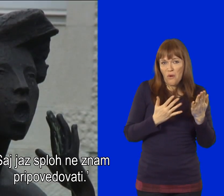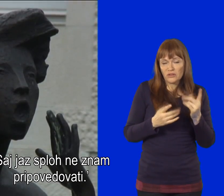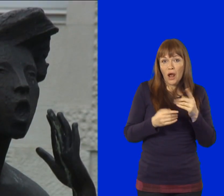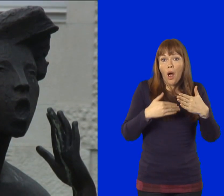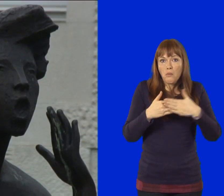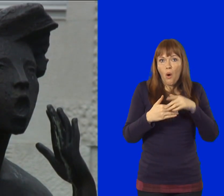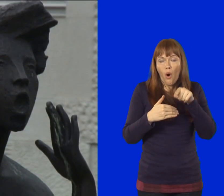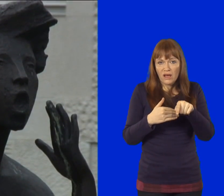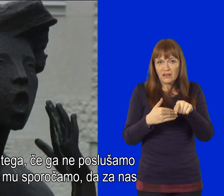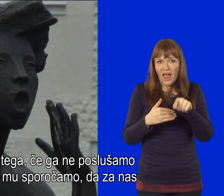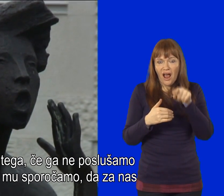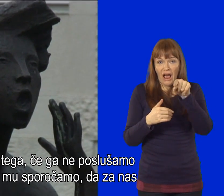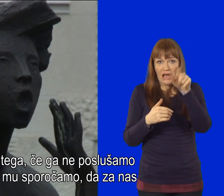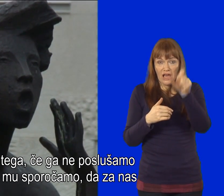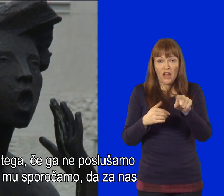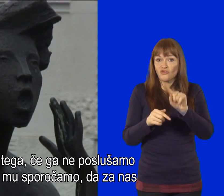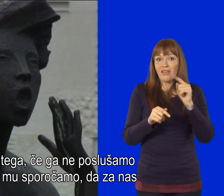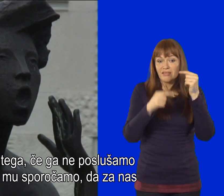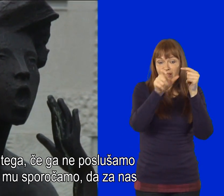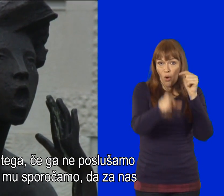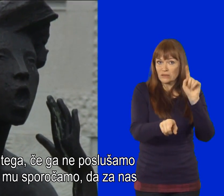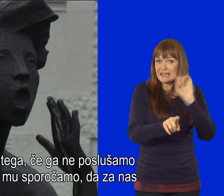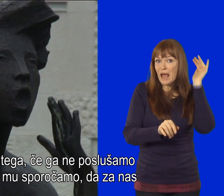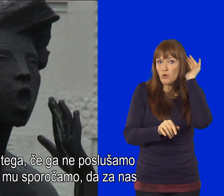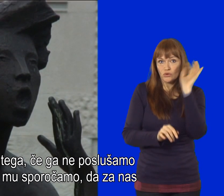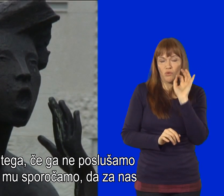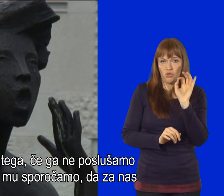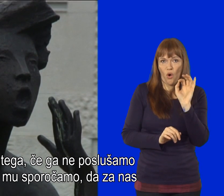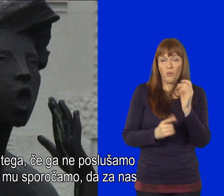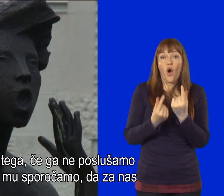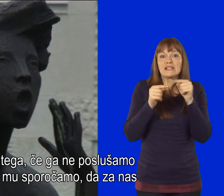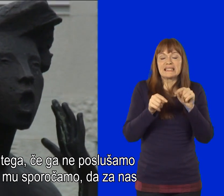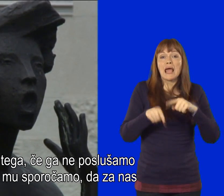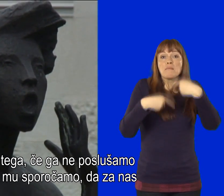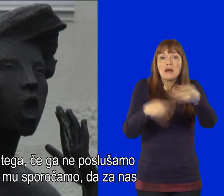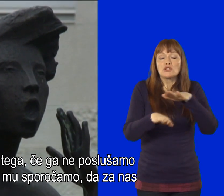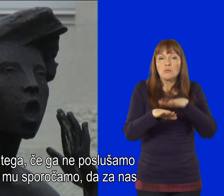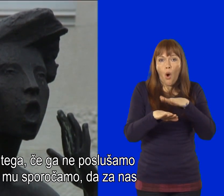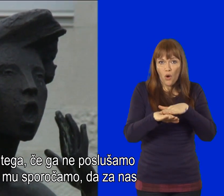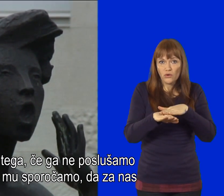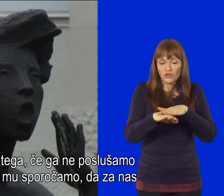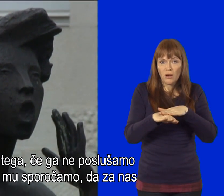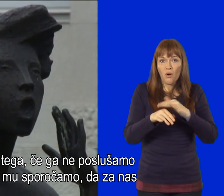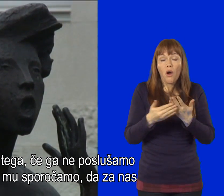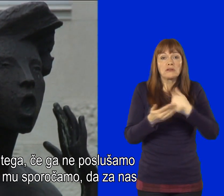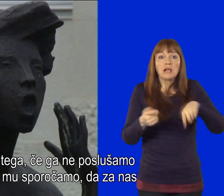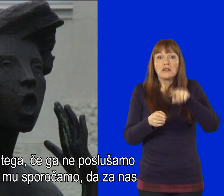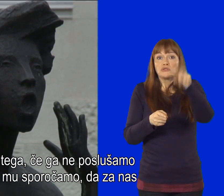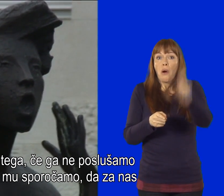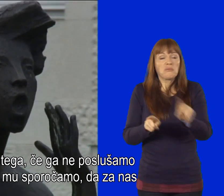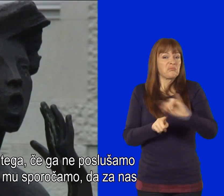ni seveda najbolje, ker poleg tega mu pa, če ga ne poslušamo dobro, mu